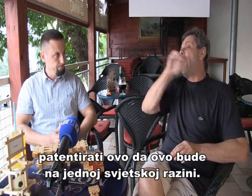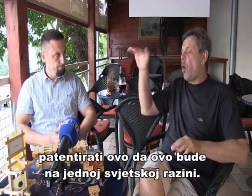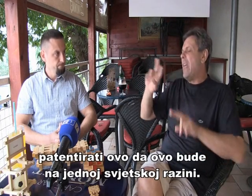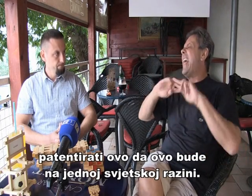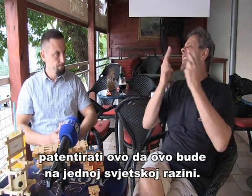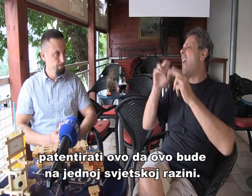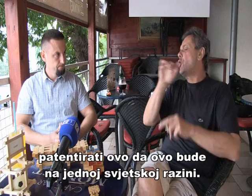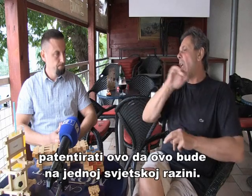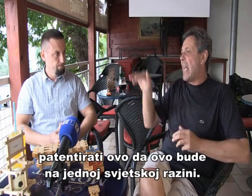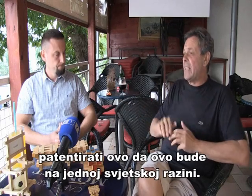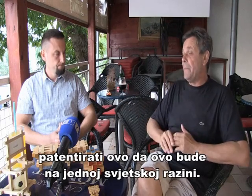jednoj svjetskoj razini.